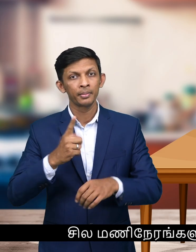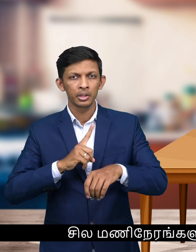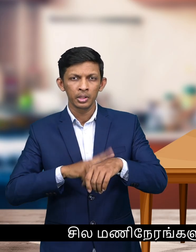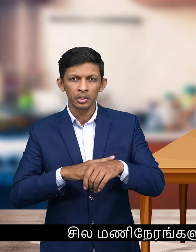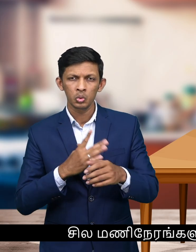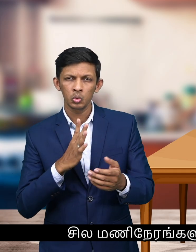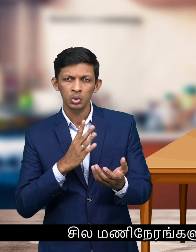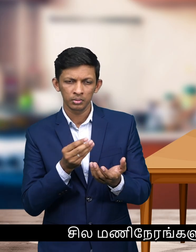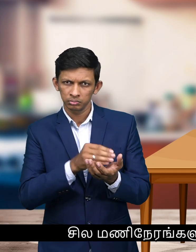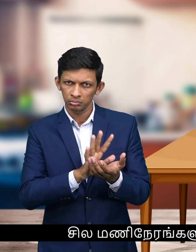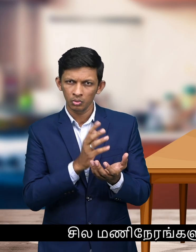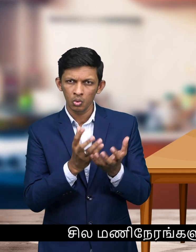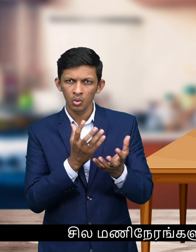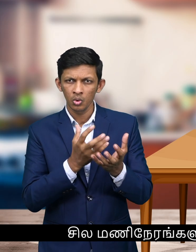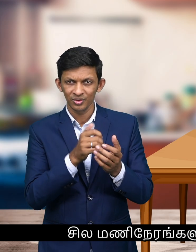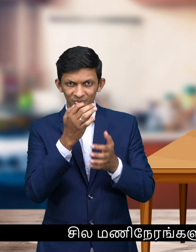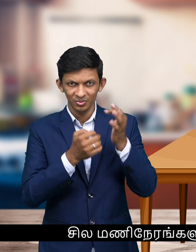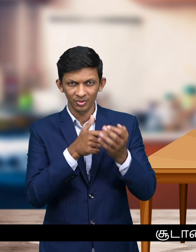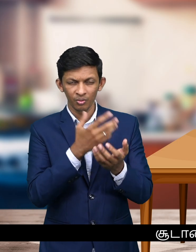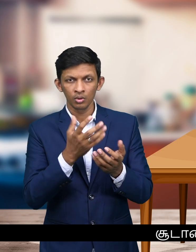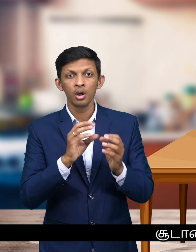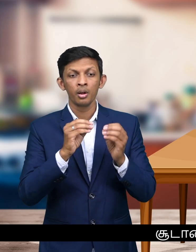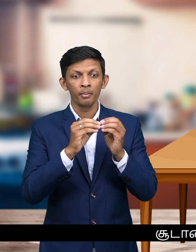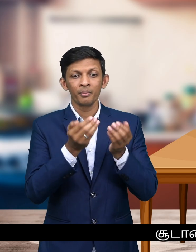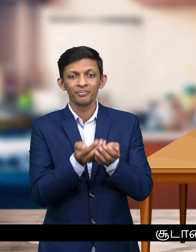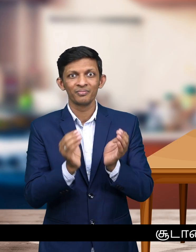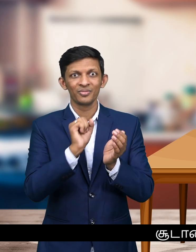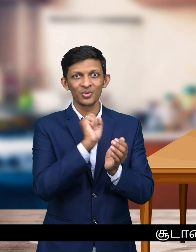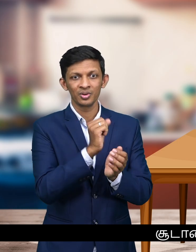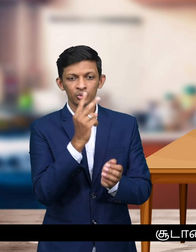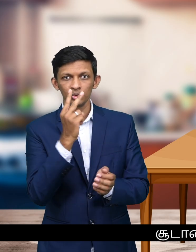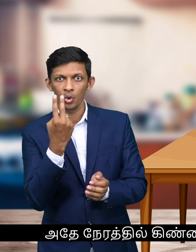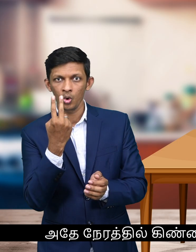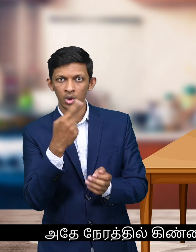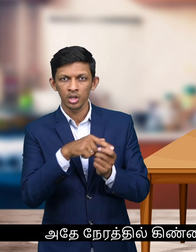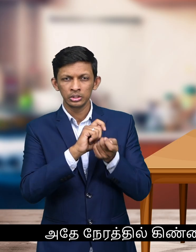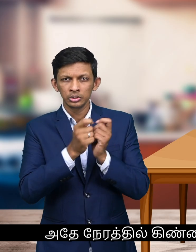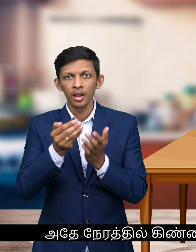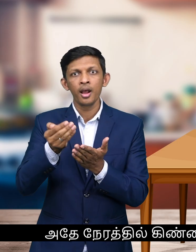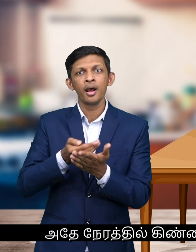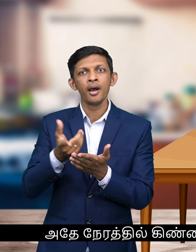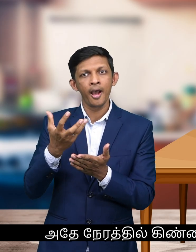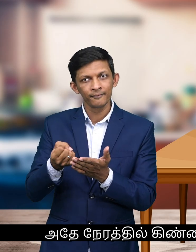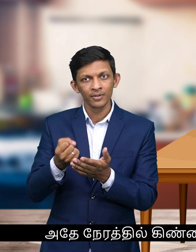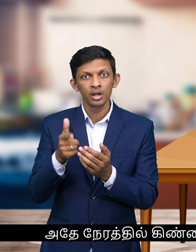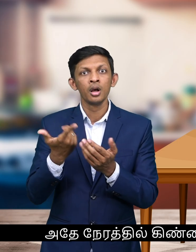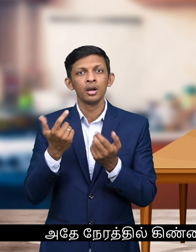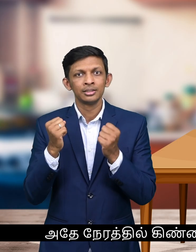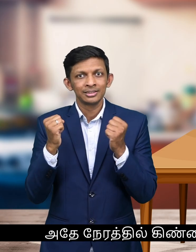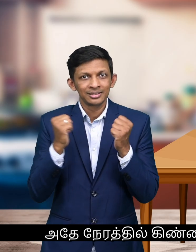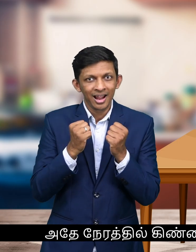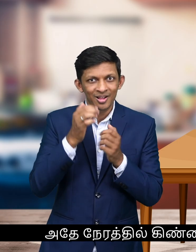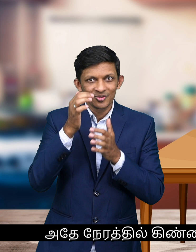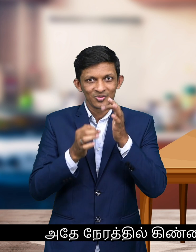சில மணி நேரங்களுக்கு பிறகு கிண்ணம் 2 உள்ள சூடான பால் தயிராக மாறும். அதே நேரத்தில் கிண்ணம் 1